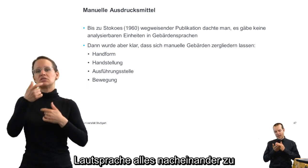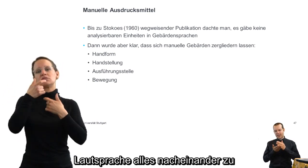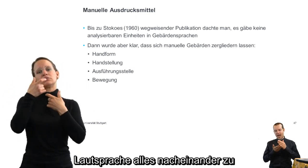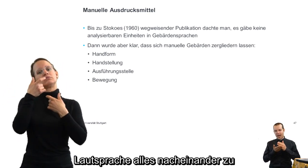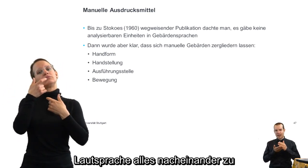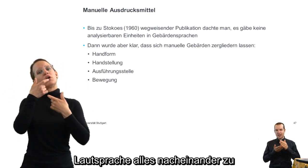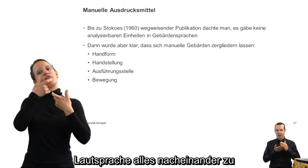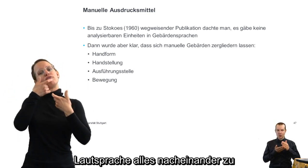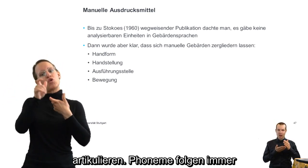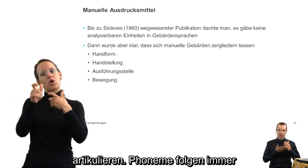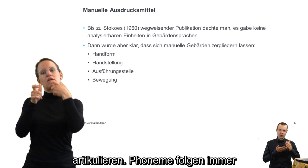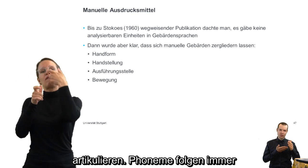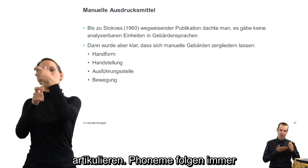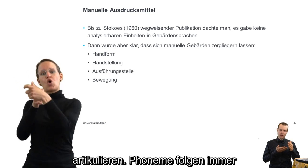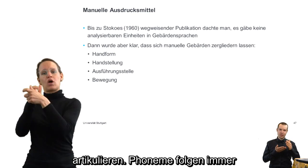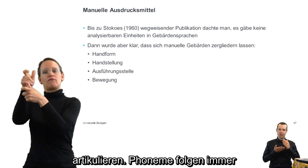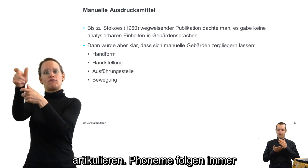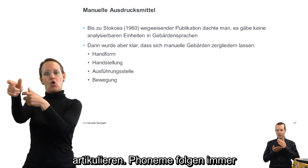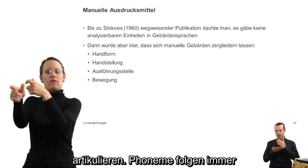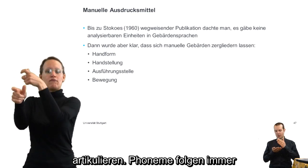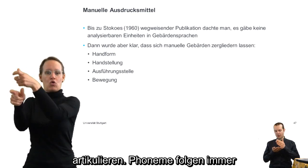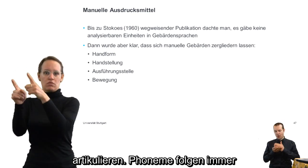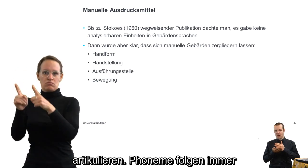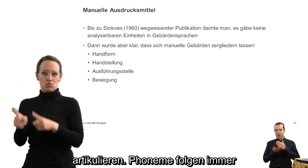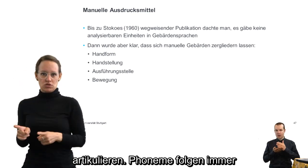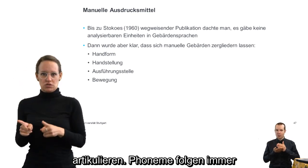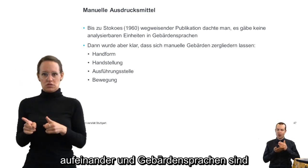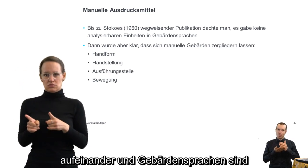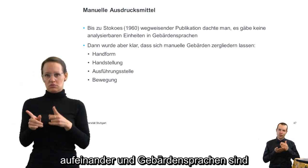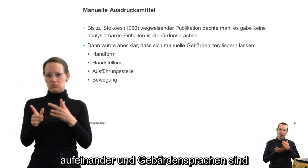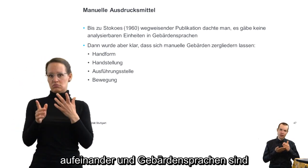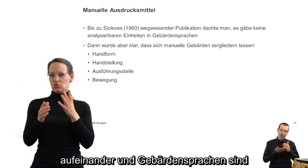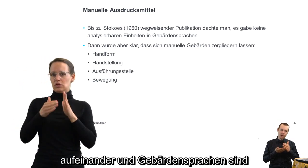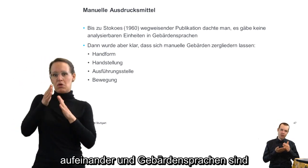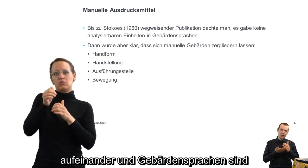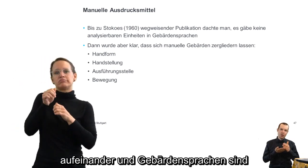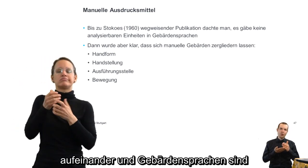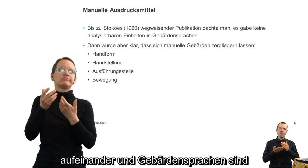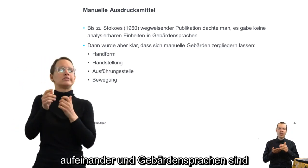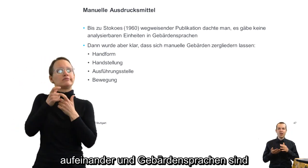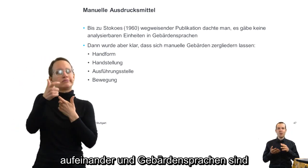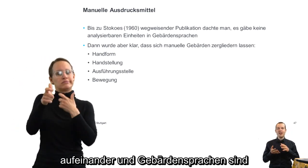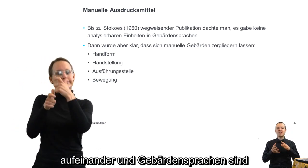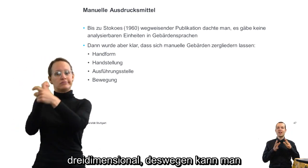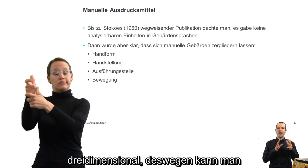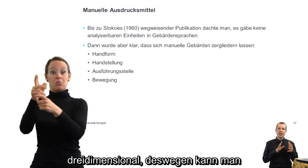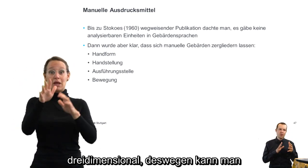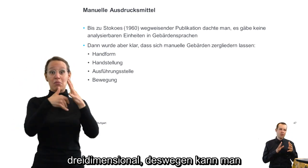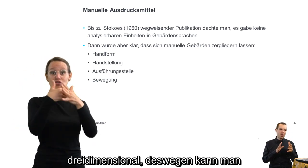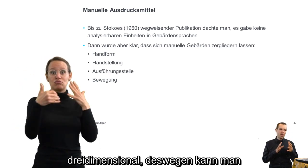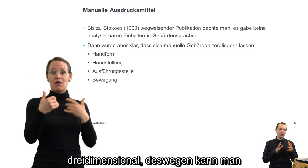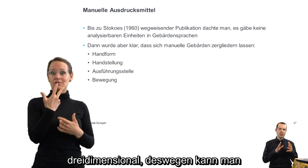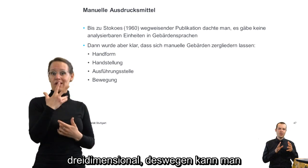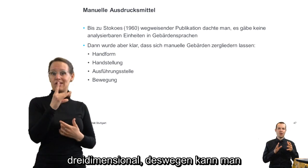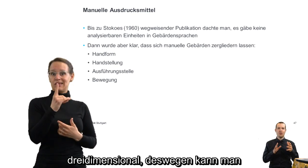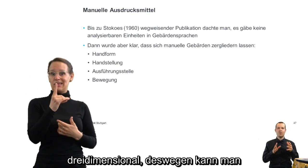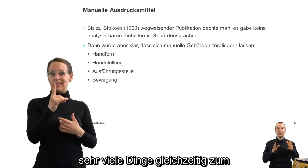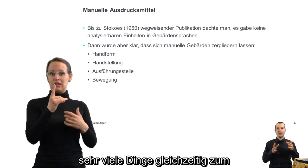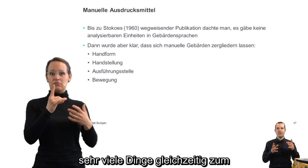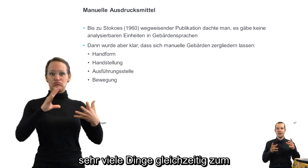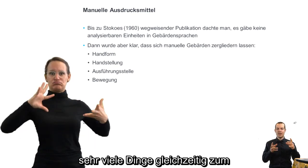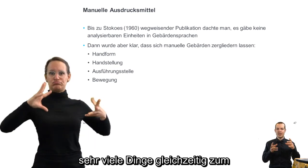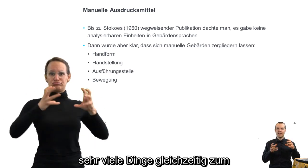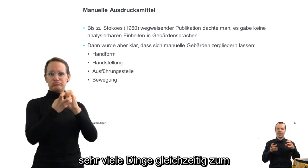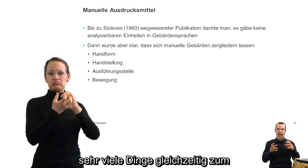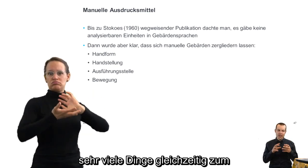alles nacheinander zu artikulieren. Diese Konyme folgen immer aufeinander und Gebärdensprachen sind dreidimensional und deswegen können